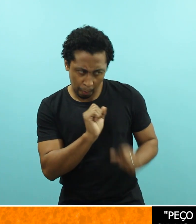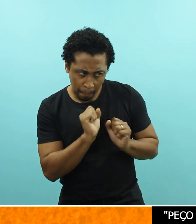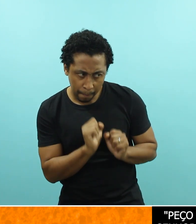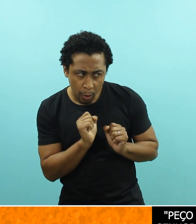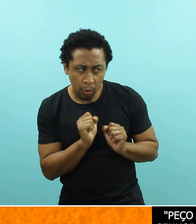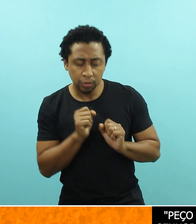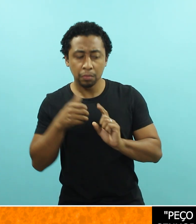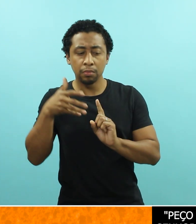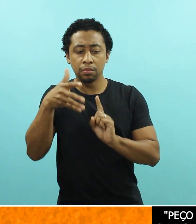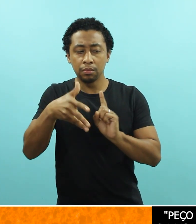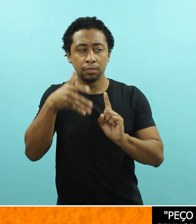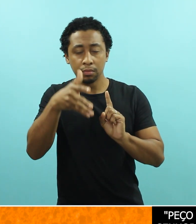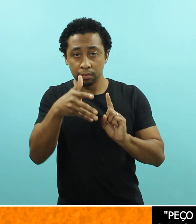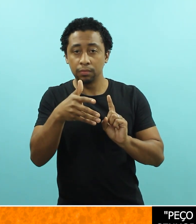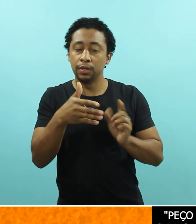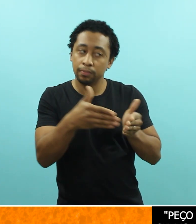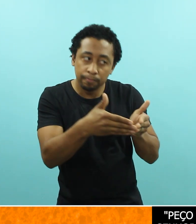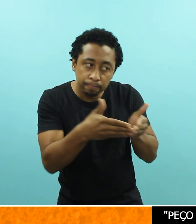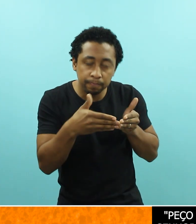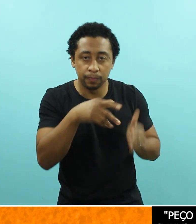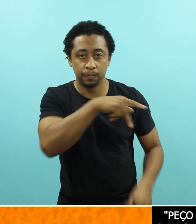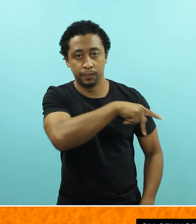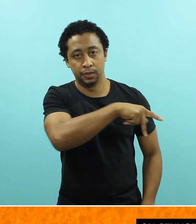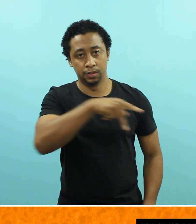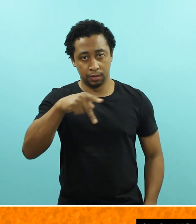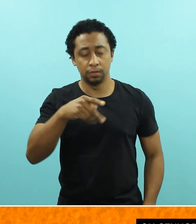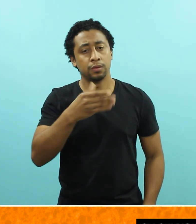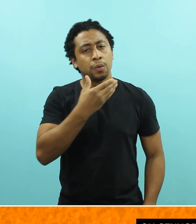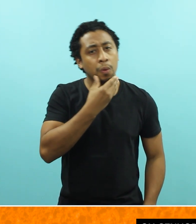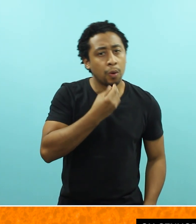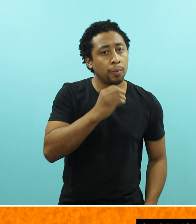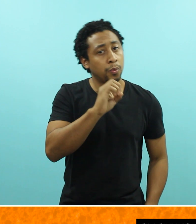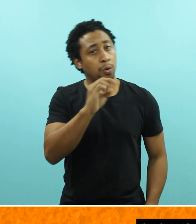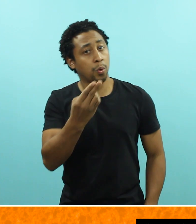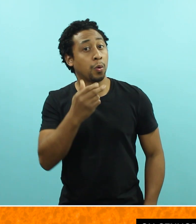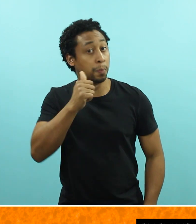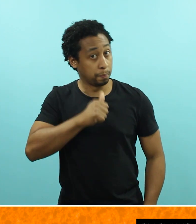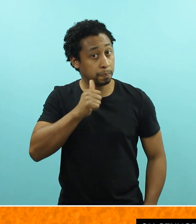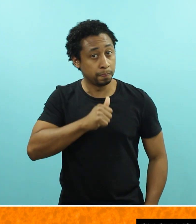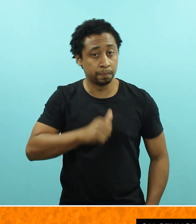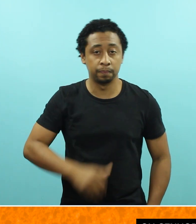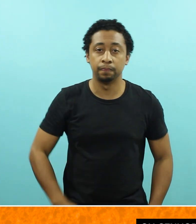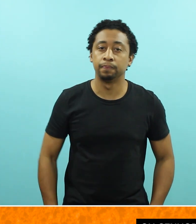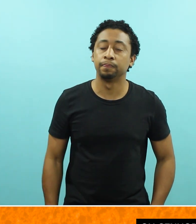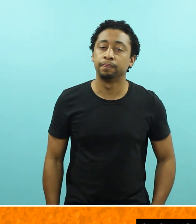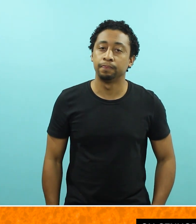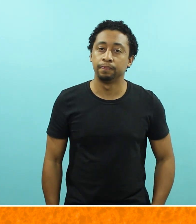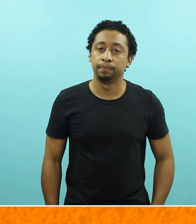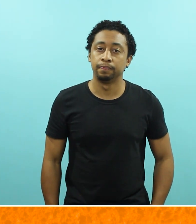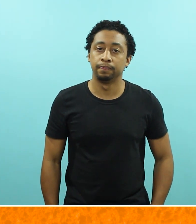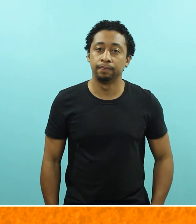peço a palavra, senhor presidente, ou senhora presidenta.